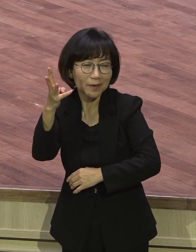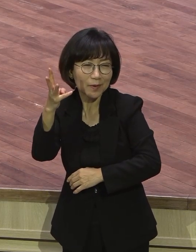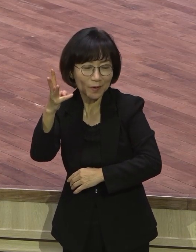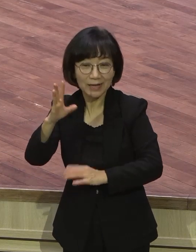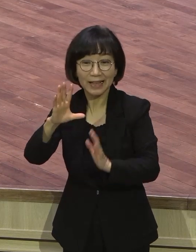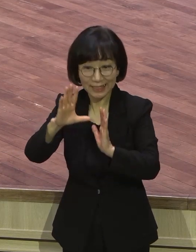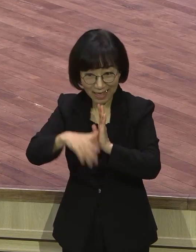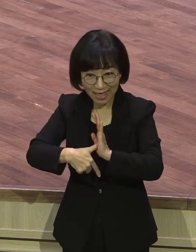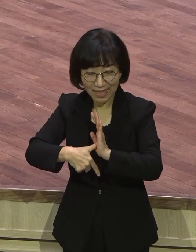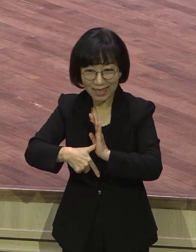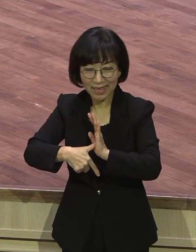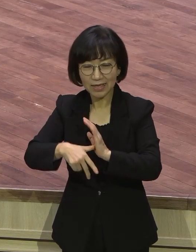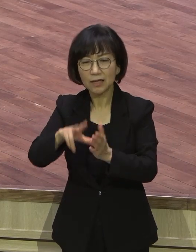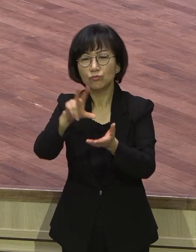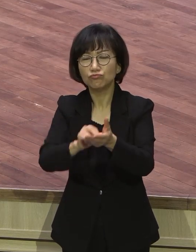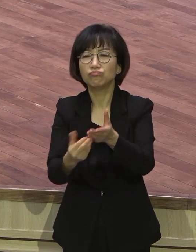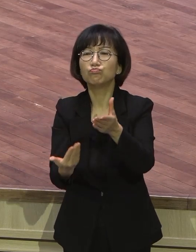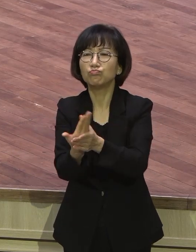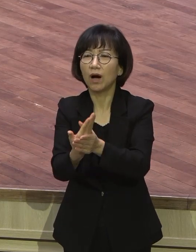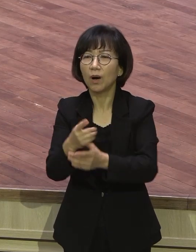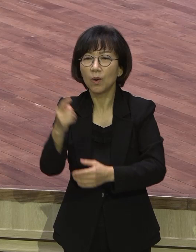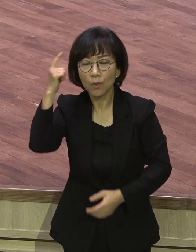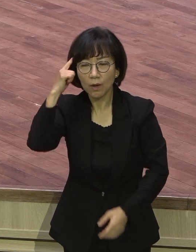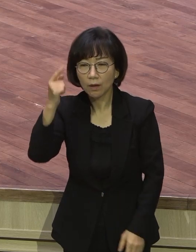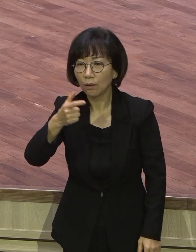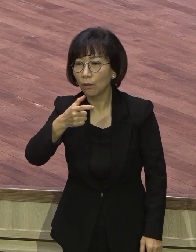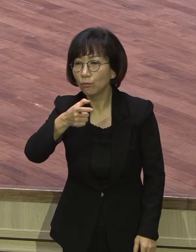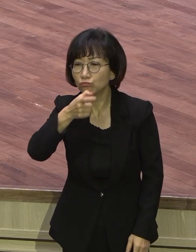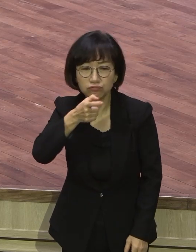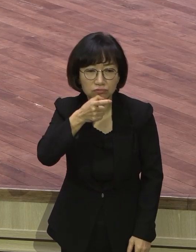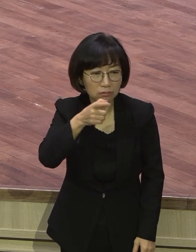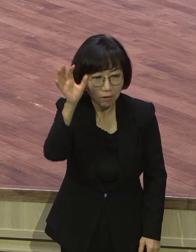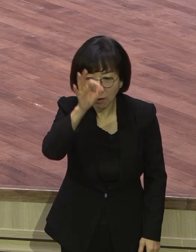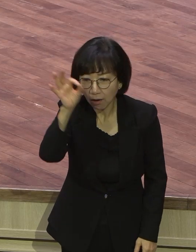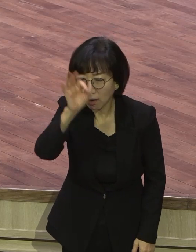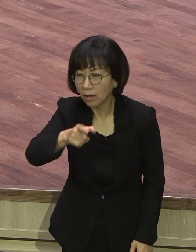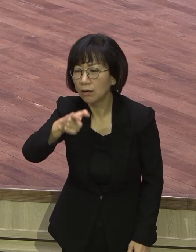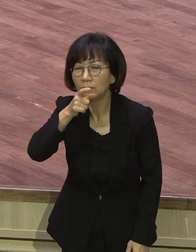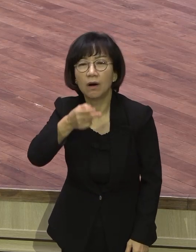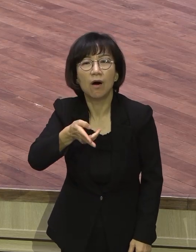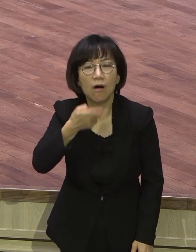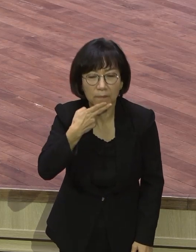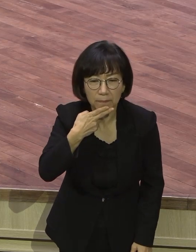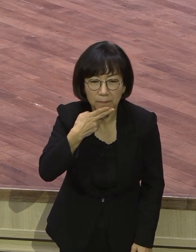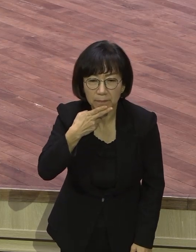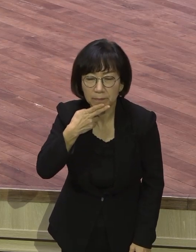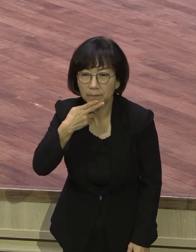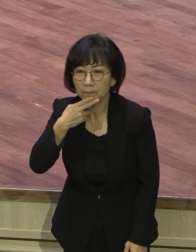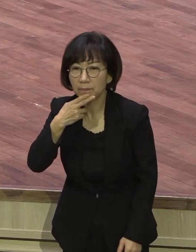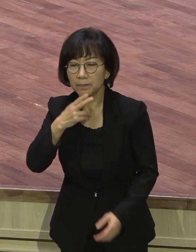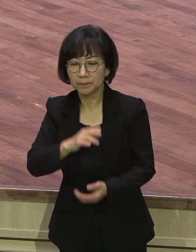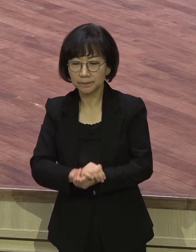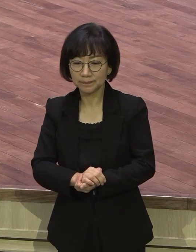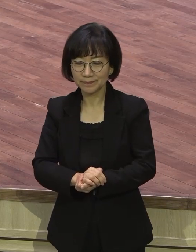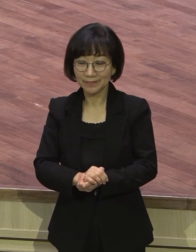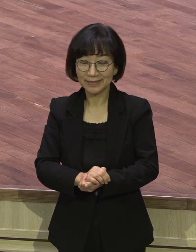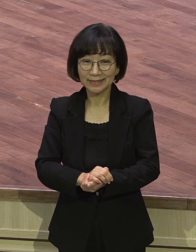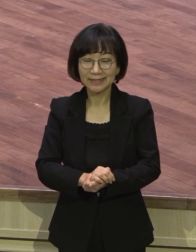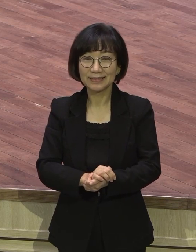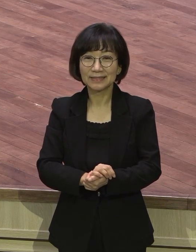그것은 이스라엘 백성들이 마실 물이 없다 그런데 이 물 문제는 이미 한차례